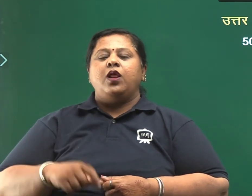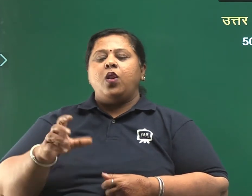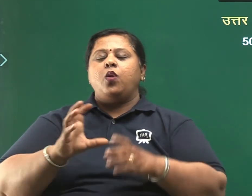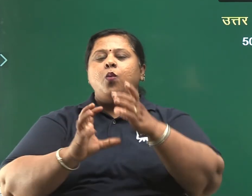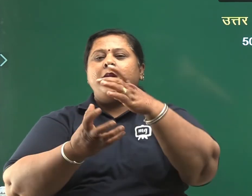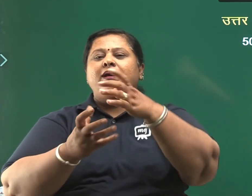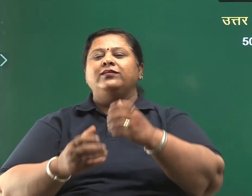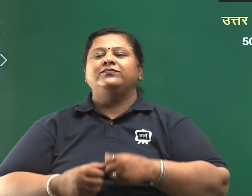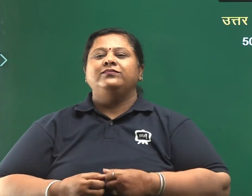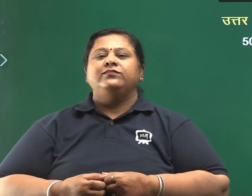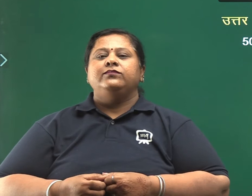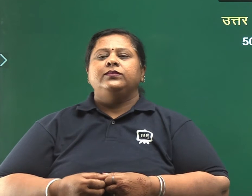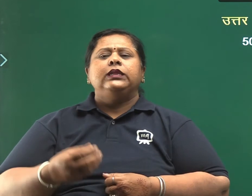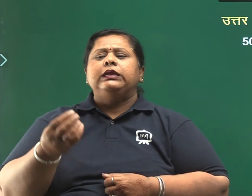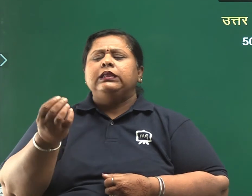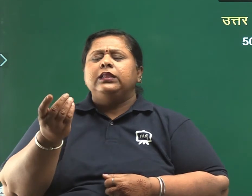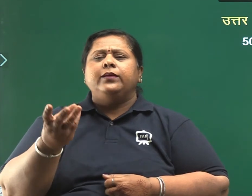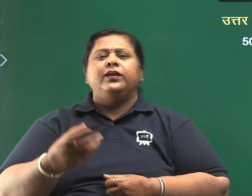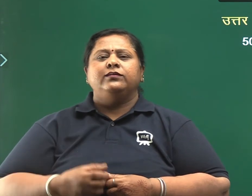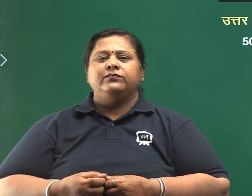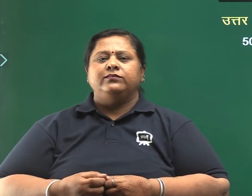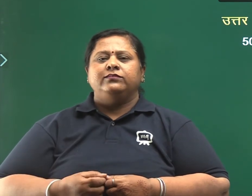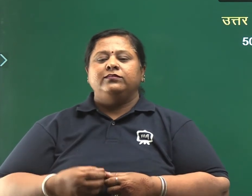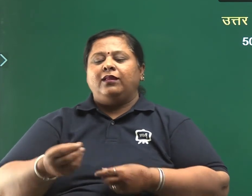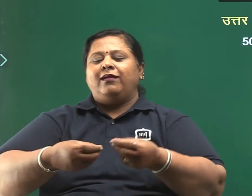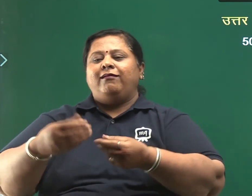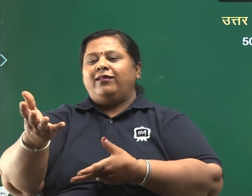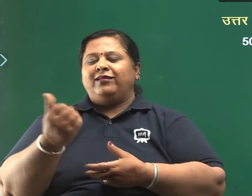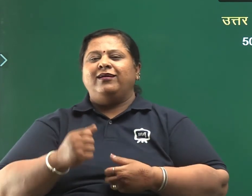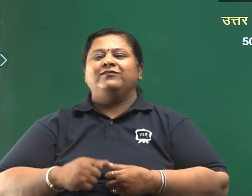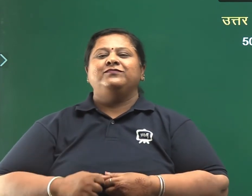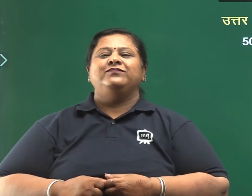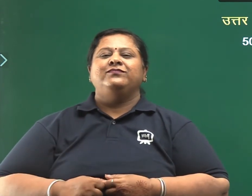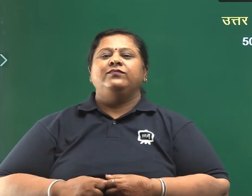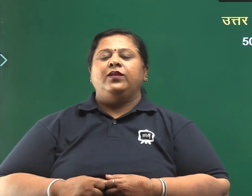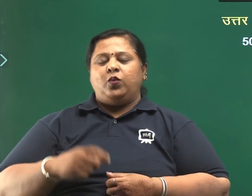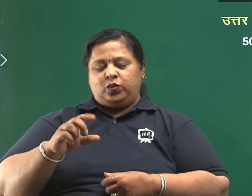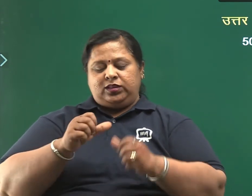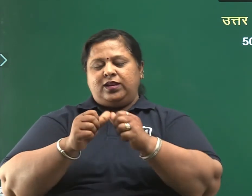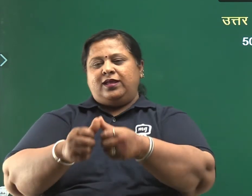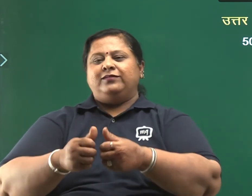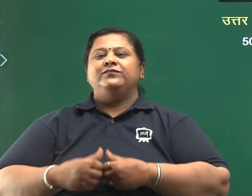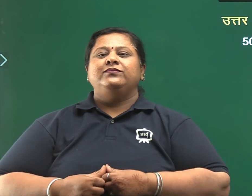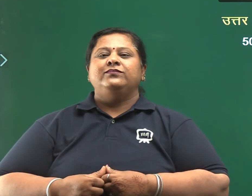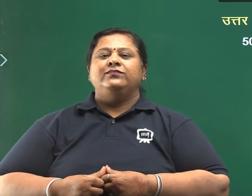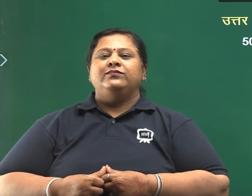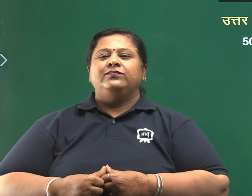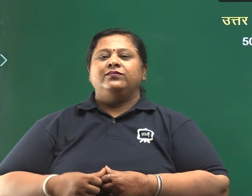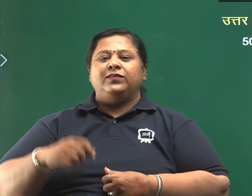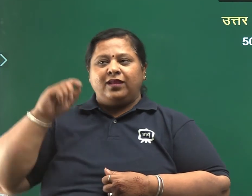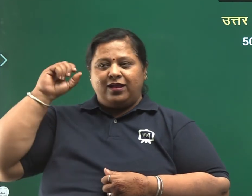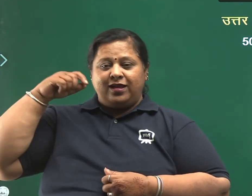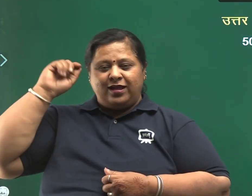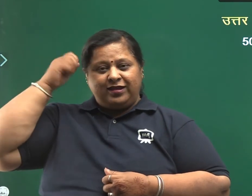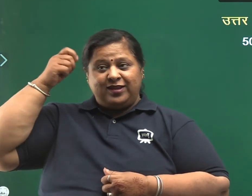लोटा कितने में खरीदा? उत्तर है अंग्रेज साहब